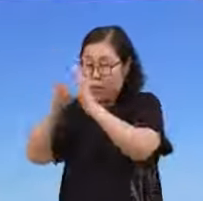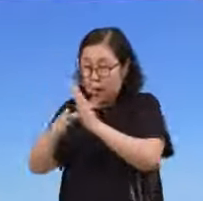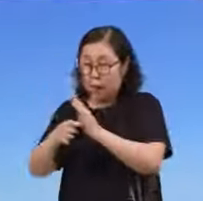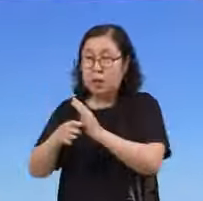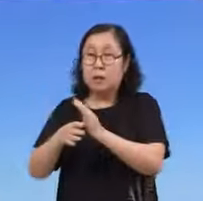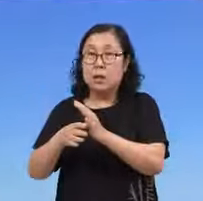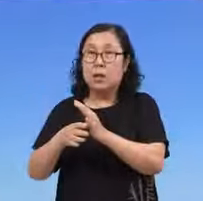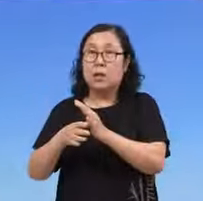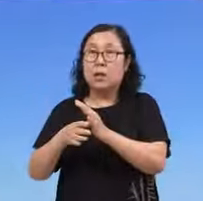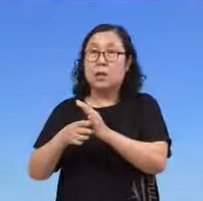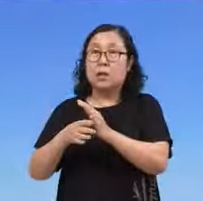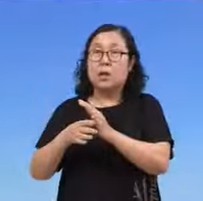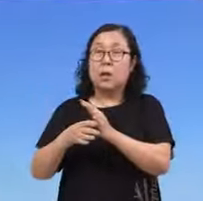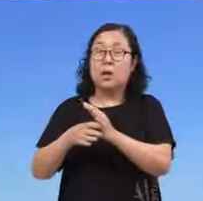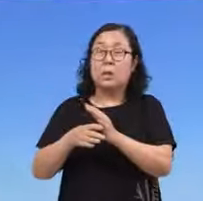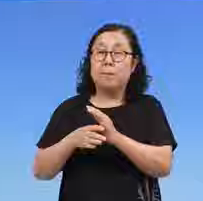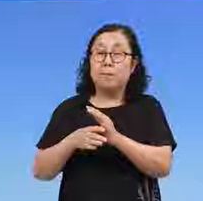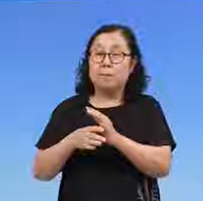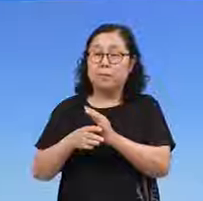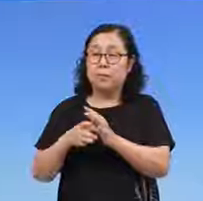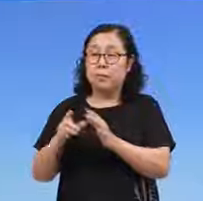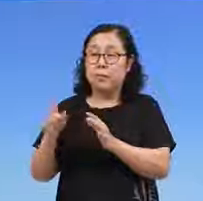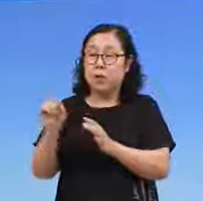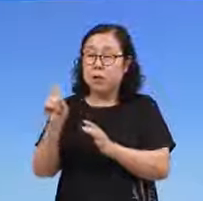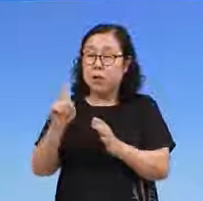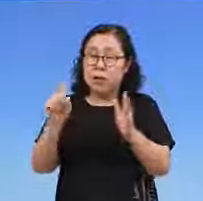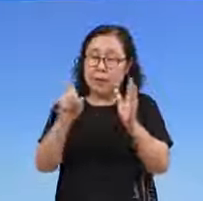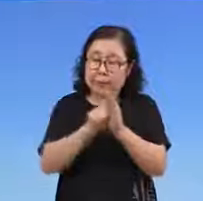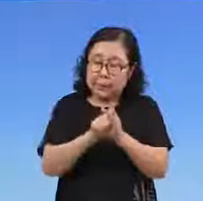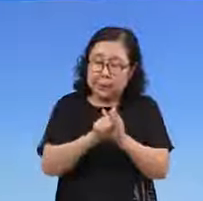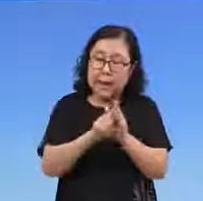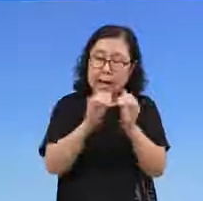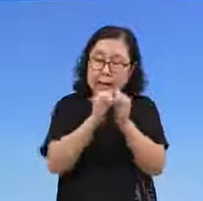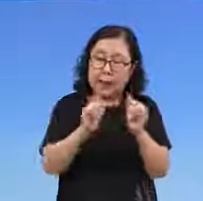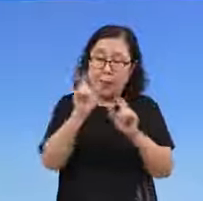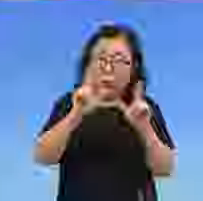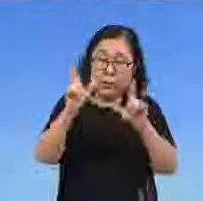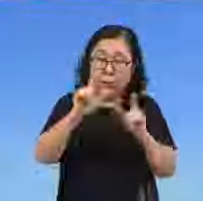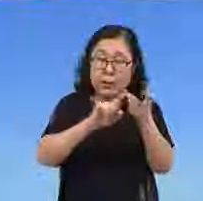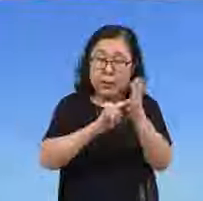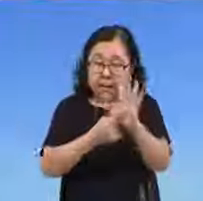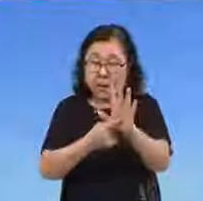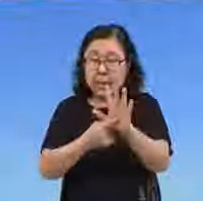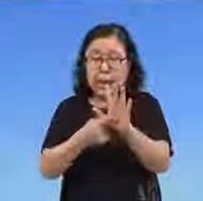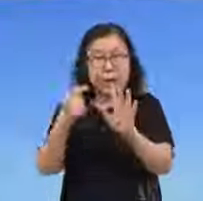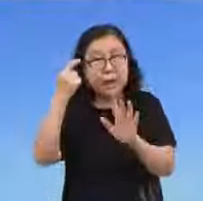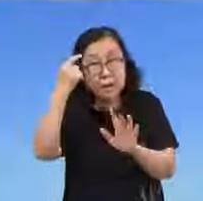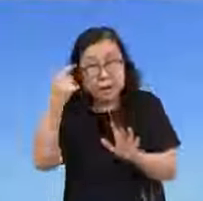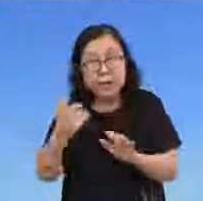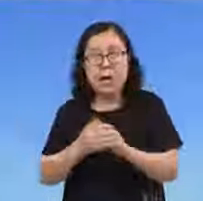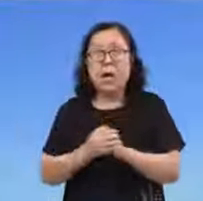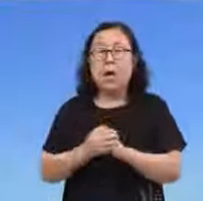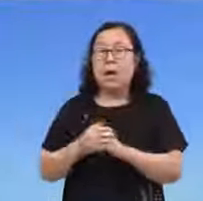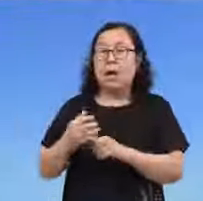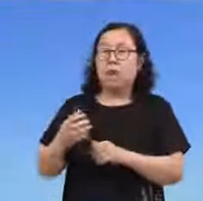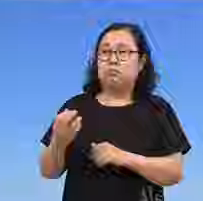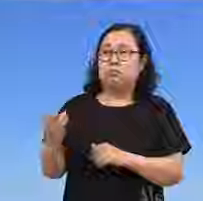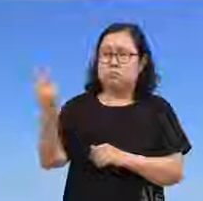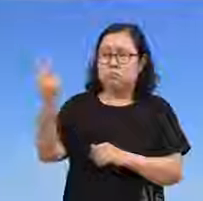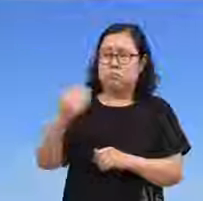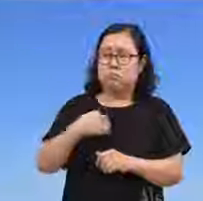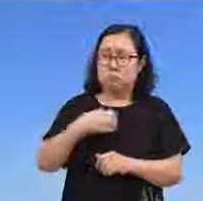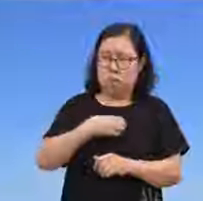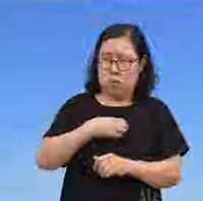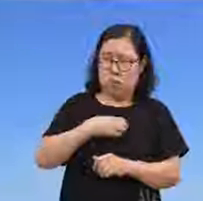에서를 볼 때 어떤 신앙의 모습이 같이 작동이 돼야 되는 겁니까? 비록 형이 위협적으로 내게